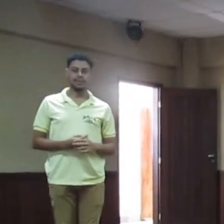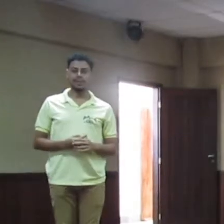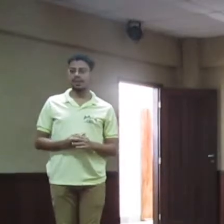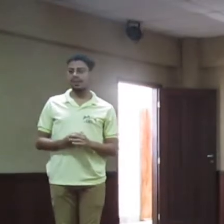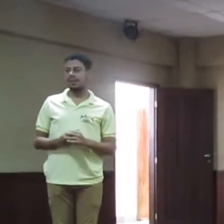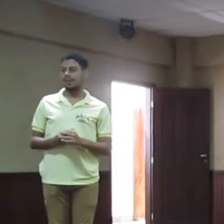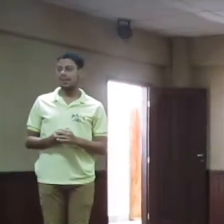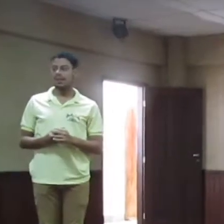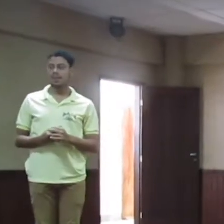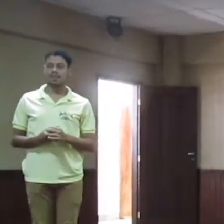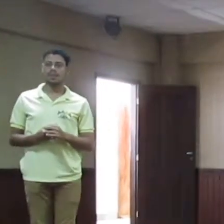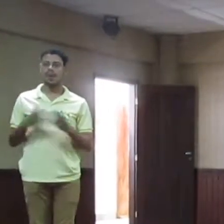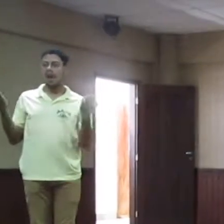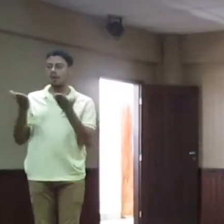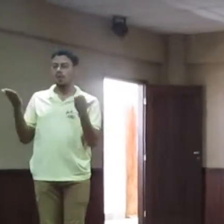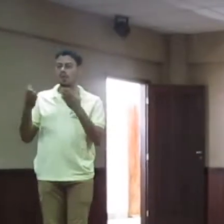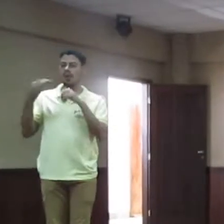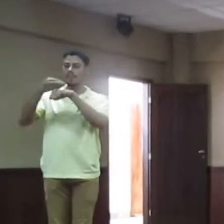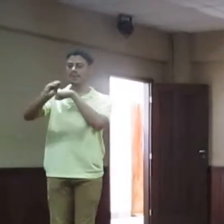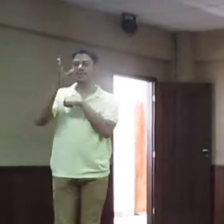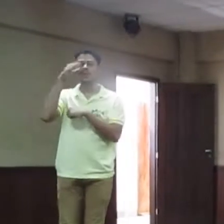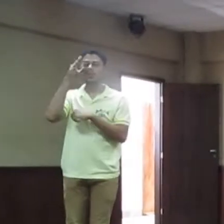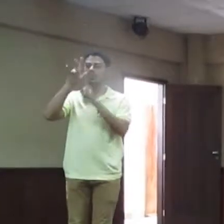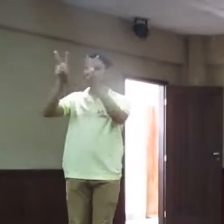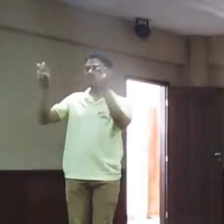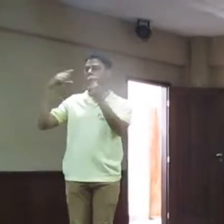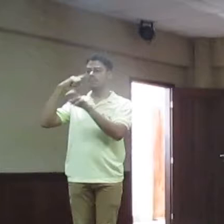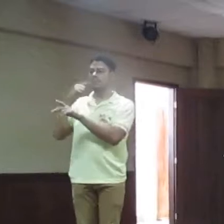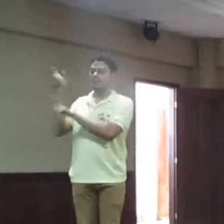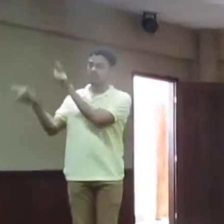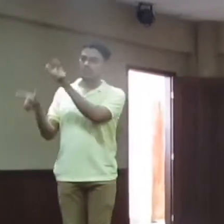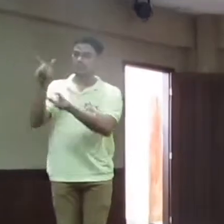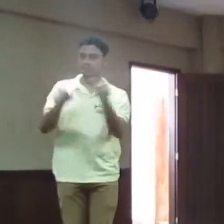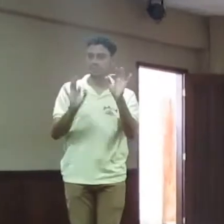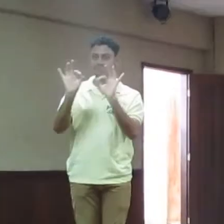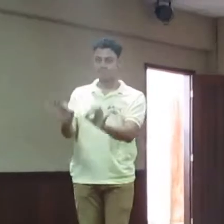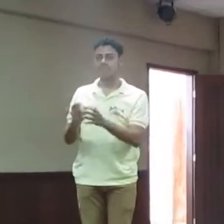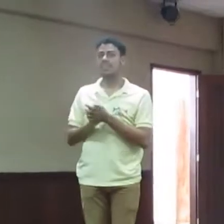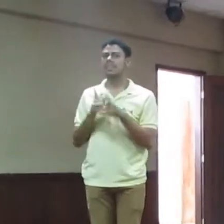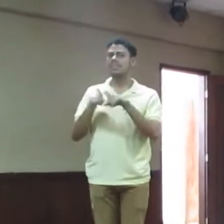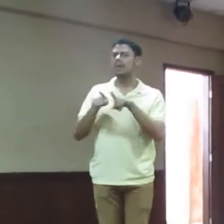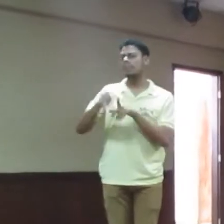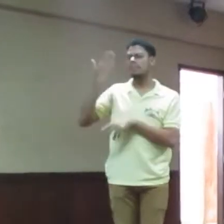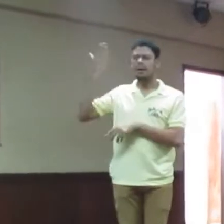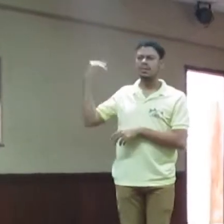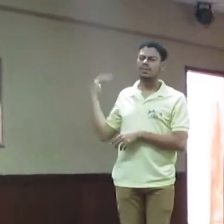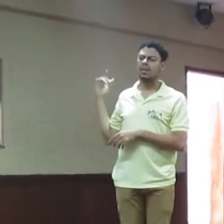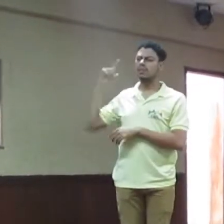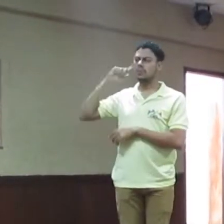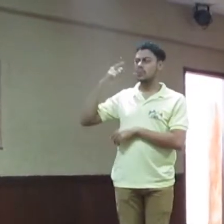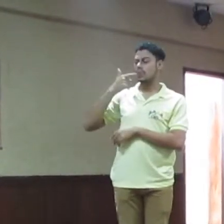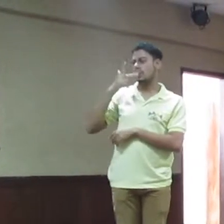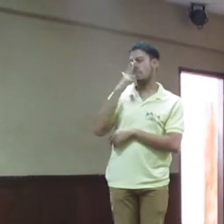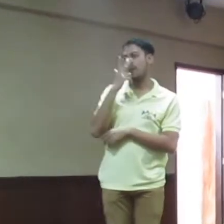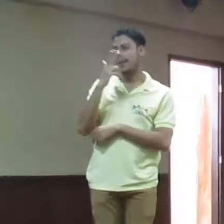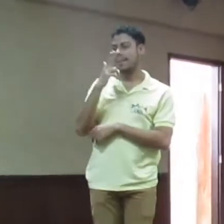Hoje nós vamos fazer assim, curiosidades, né, dos surdos. E como no passado os surdos eram